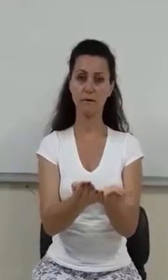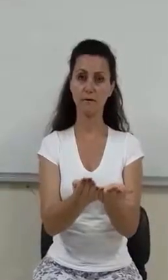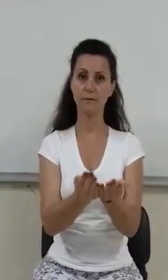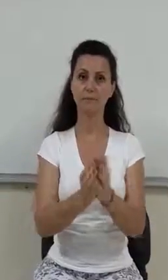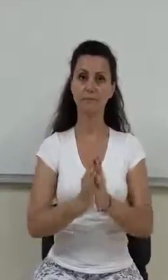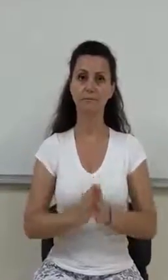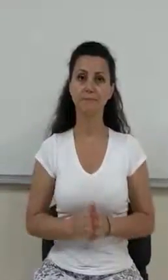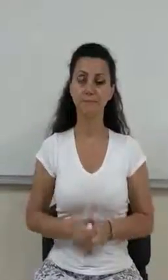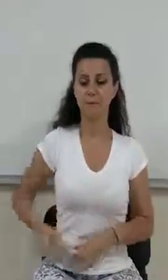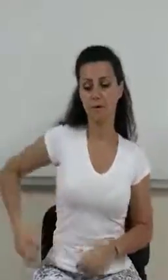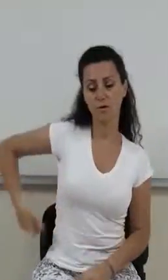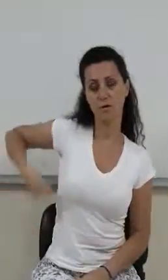çanta,